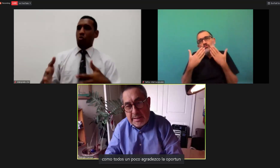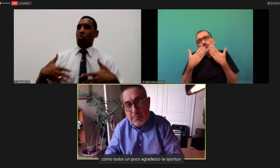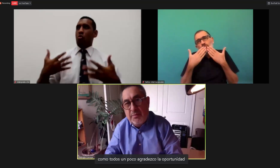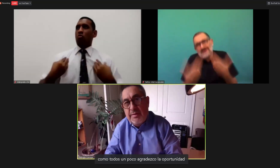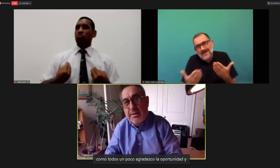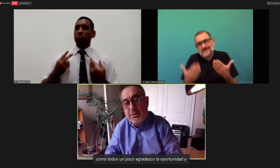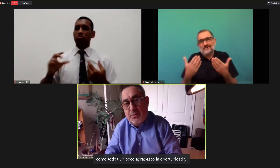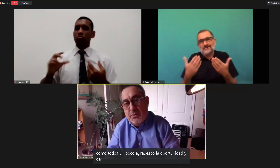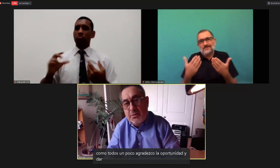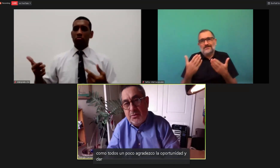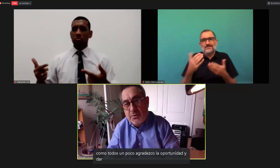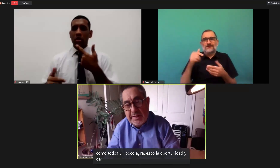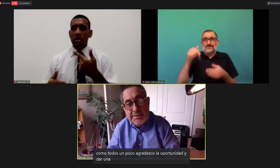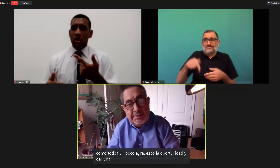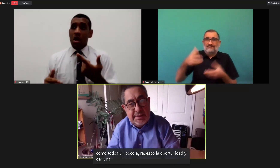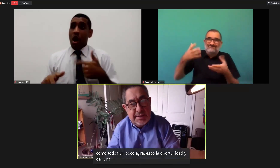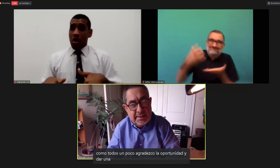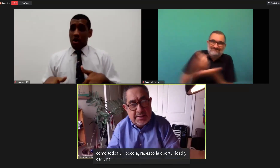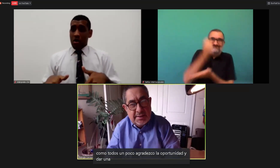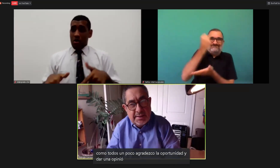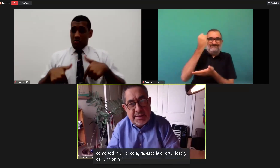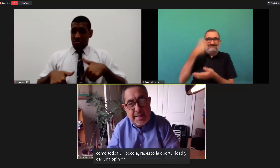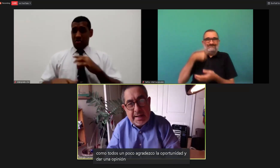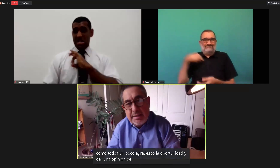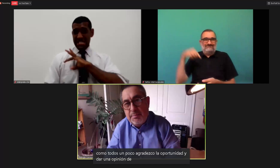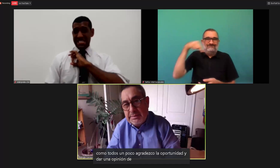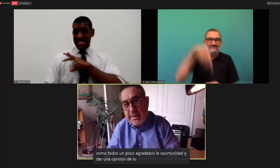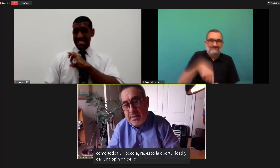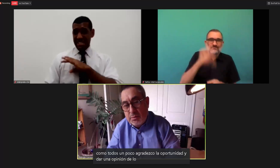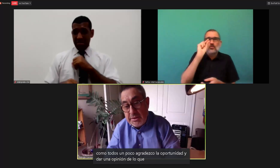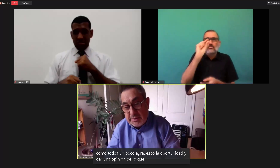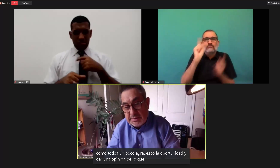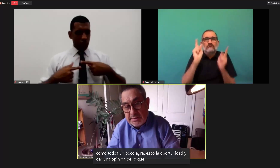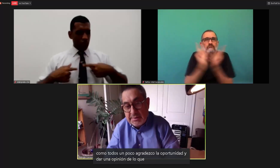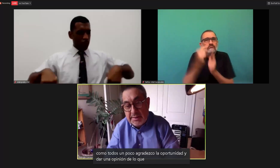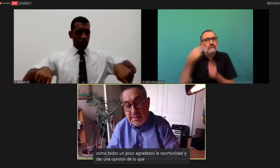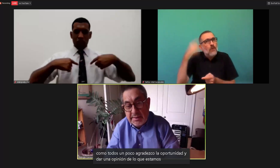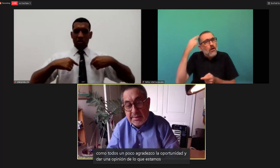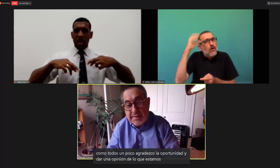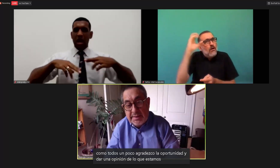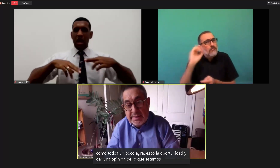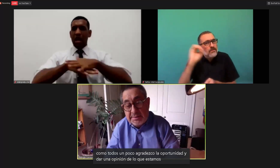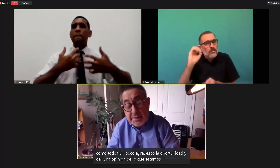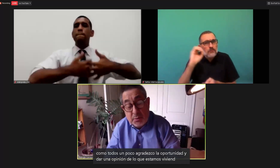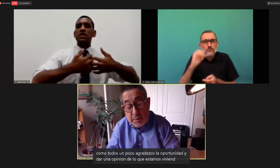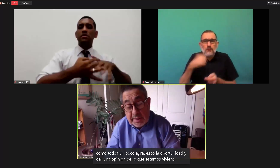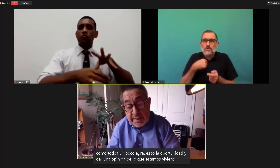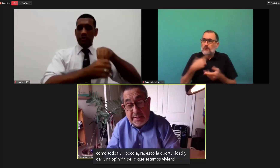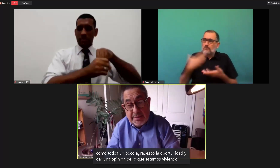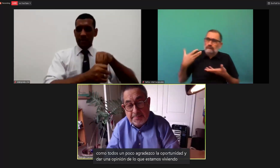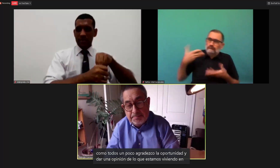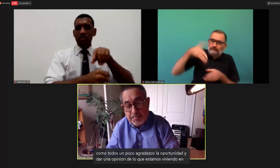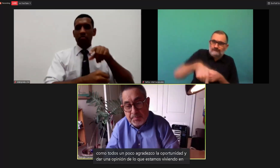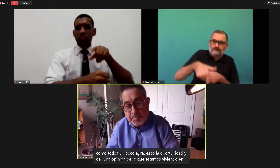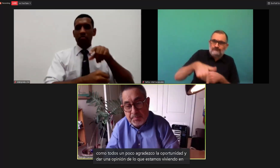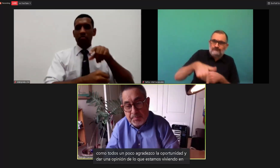opinión de lo que estamos viviendo en Chile y en la red de empresas inclusivas. Sin duda que lo que